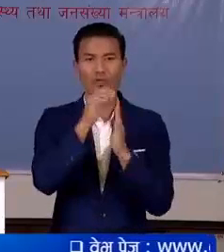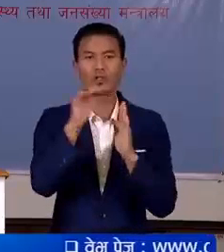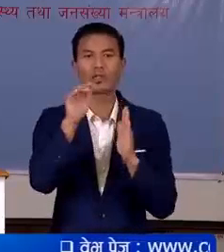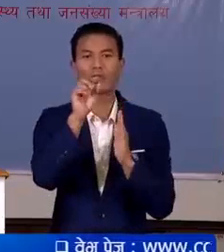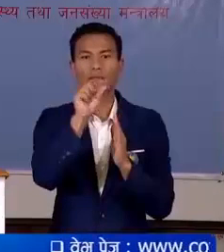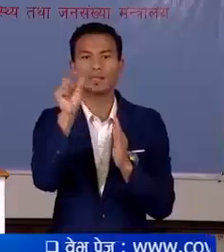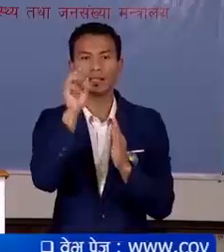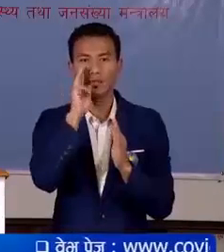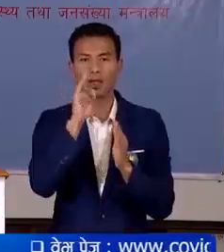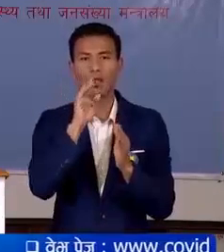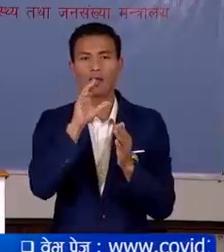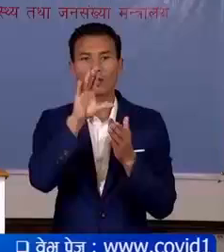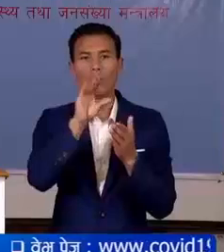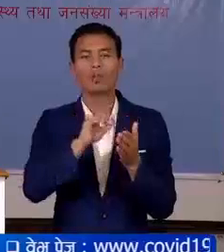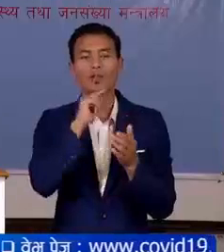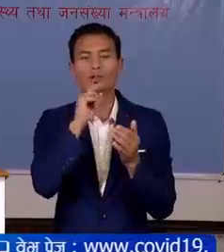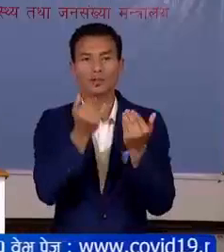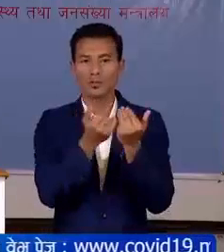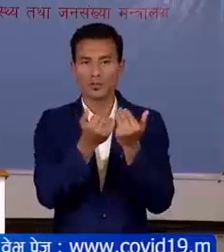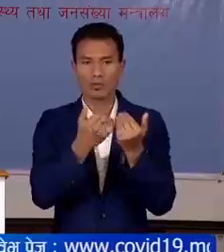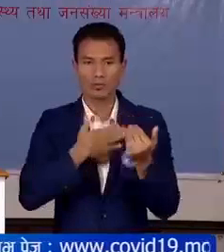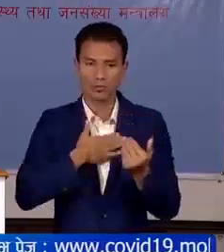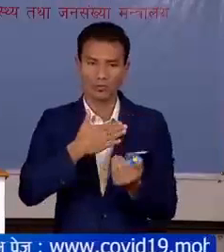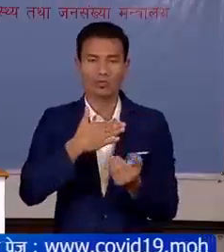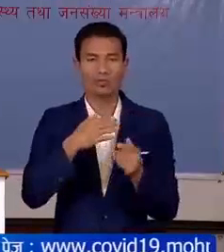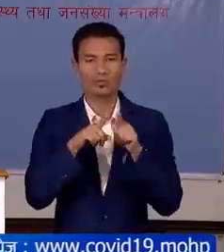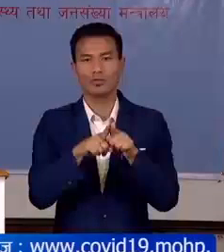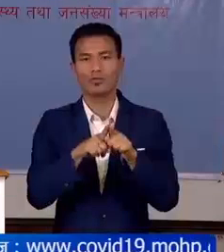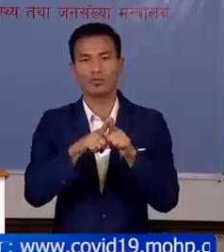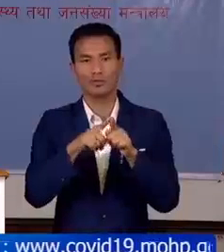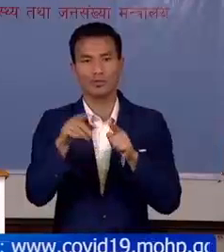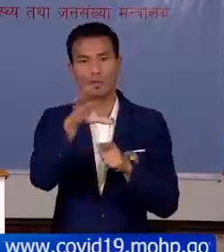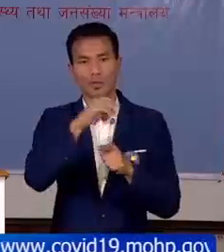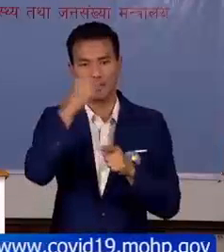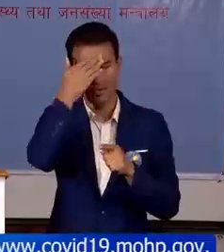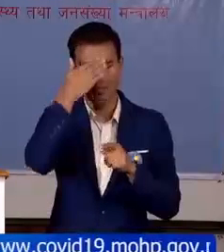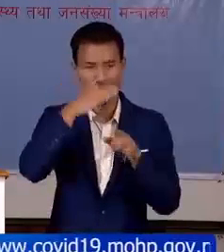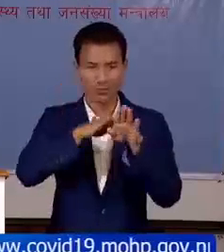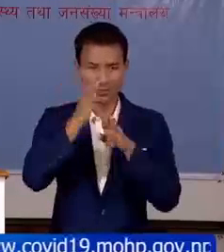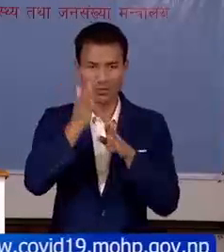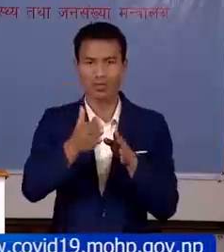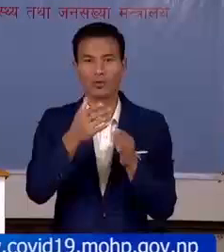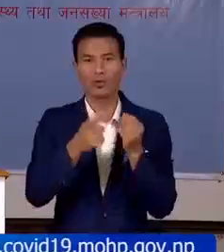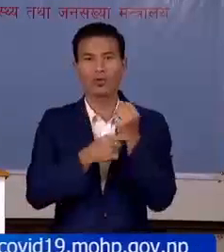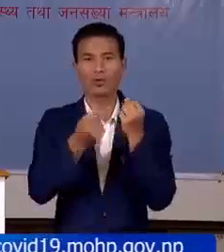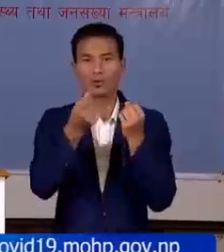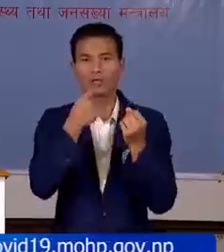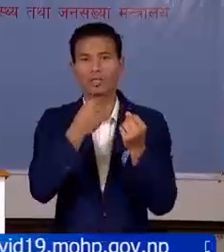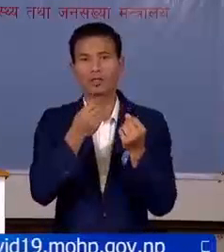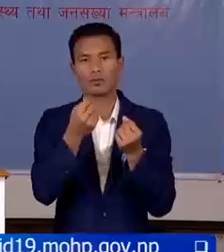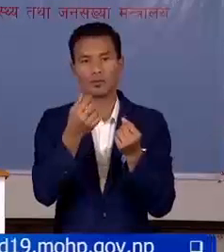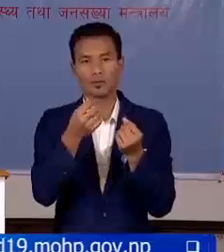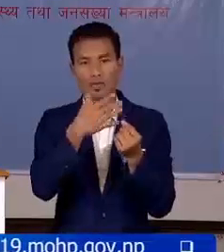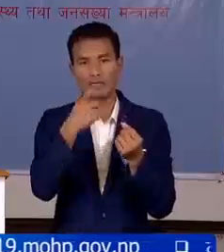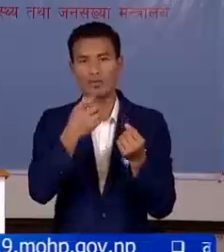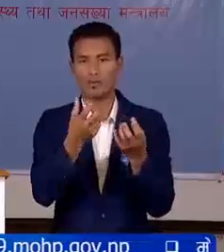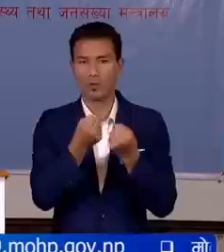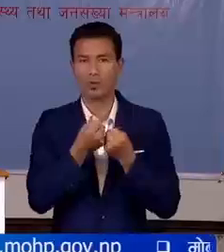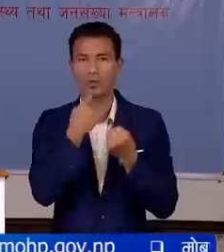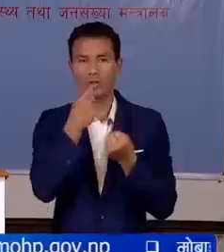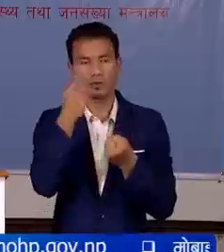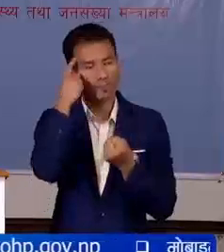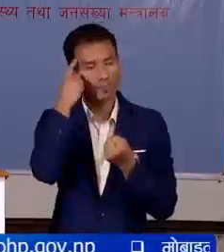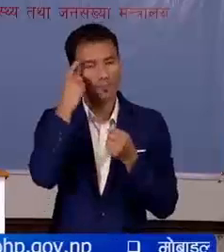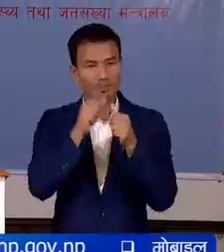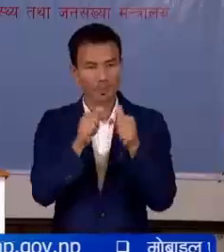मां कमिया नावस रा डुका संग सरका सबी विरामियोरली अउसितियरू उपचार कोलाई प्राप्त गरून पन्नी